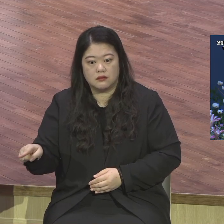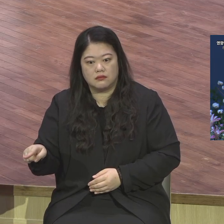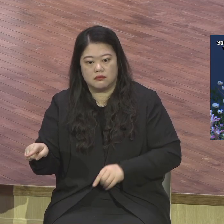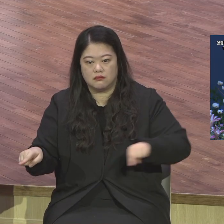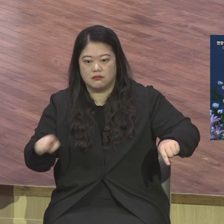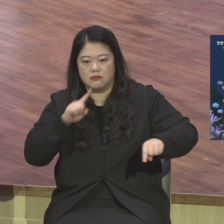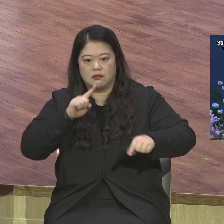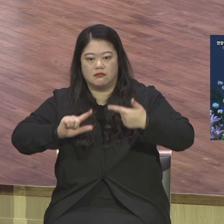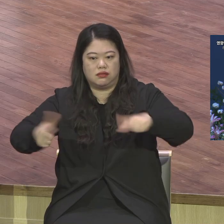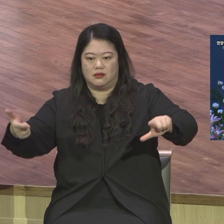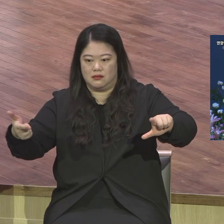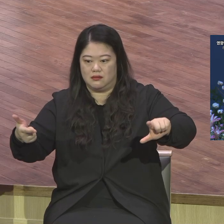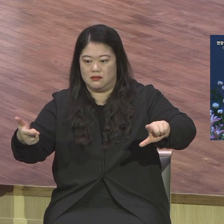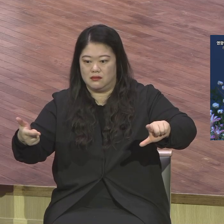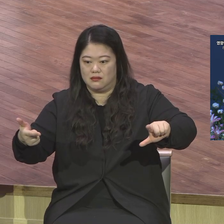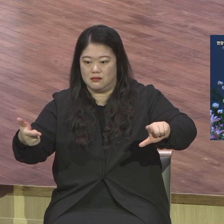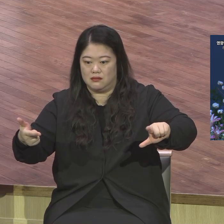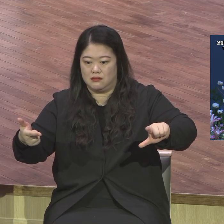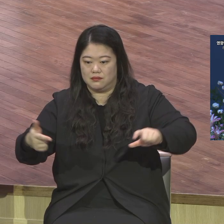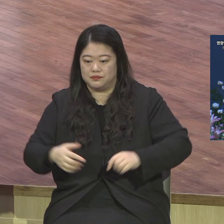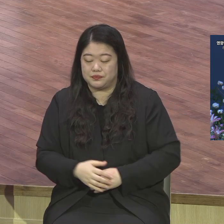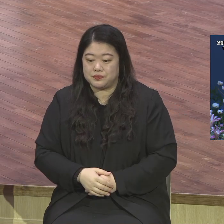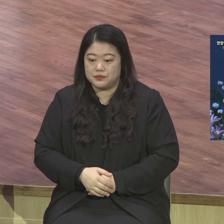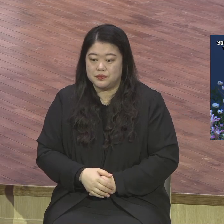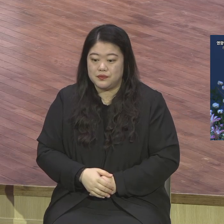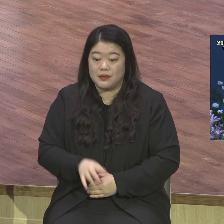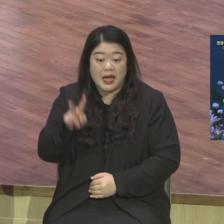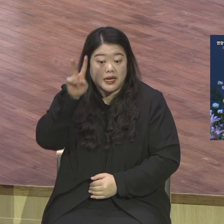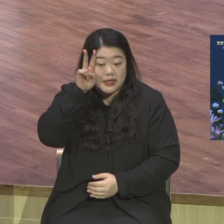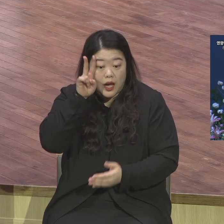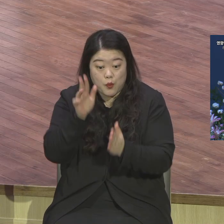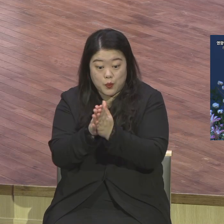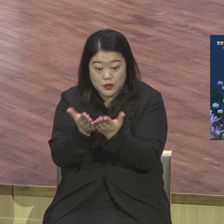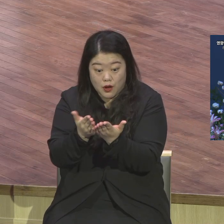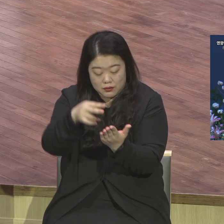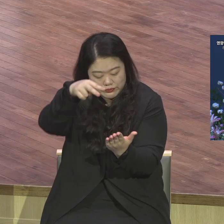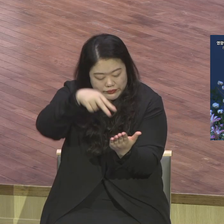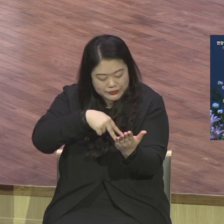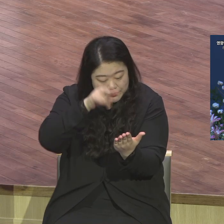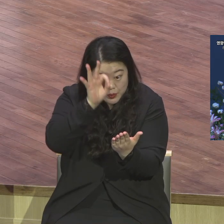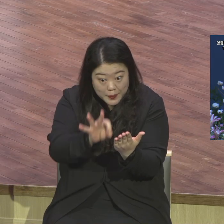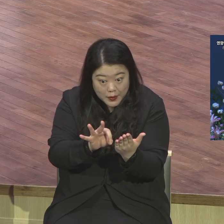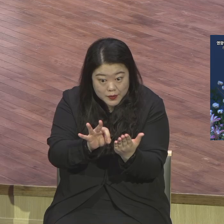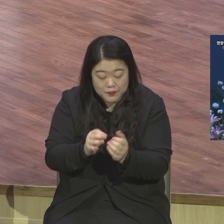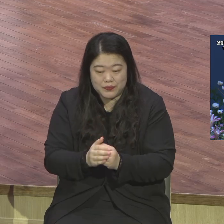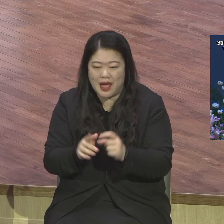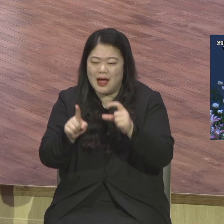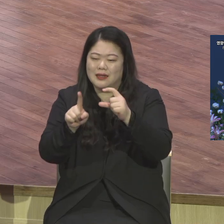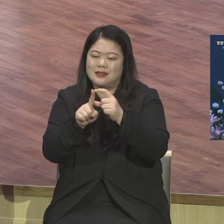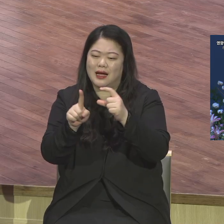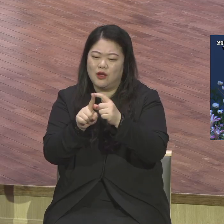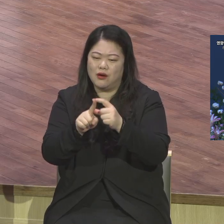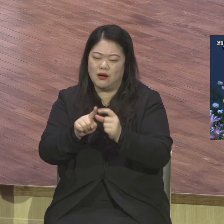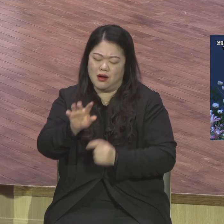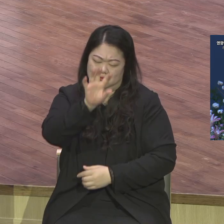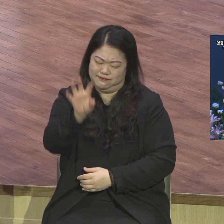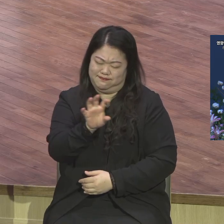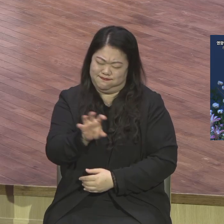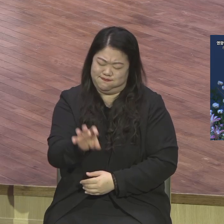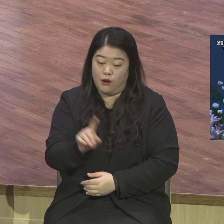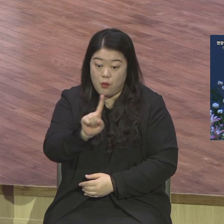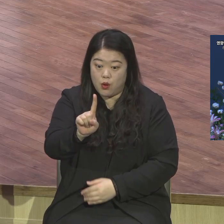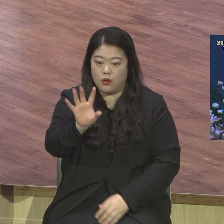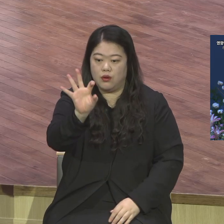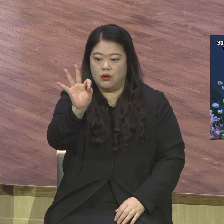했습니다. 야고보서에 제일 많이 등장하는 단어가 하나 있는데 그게 온전이라는